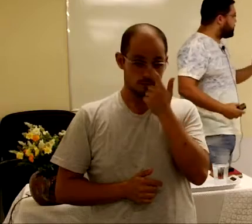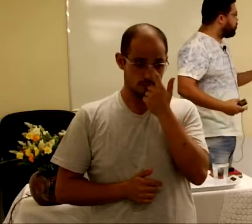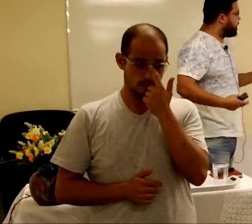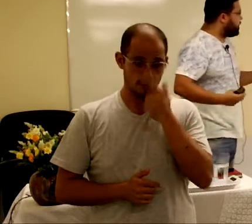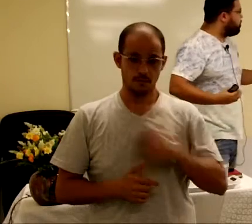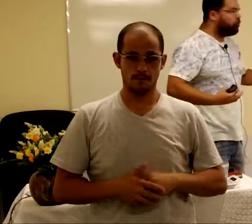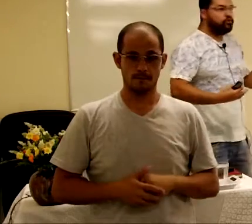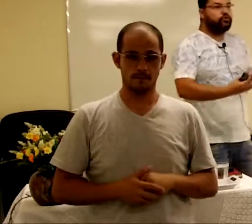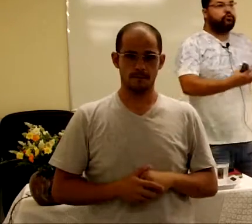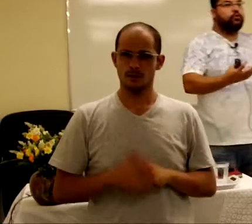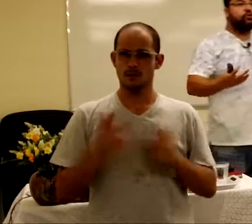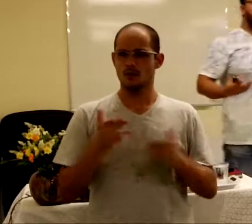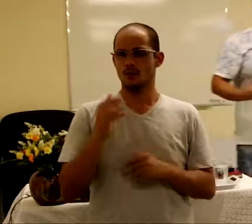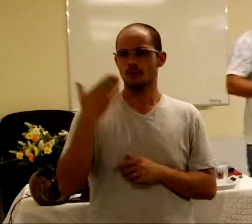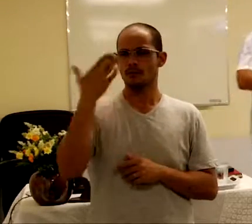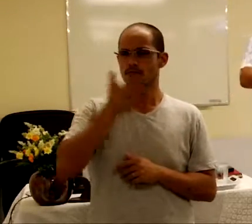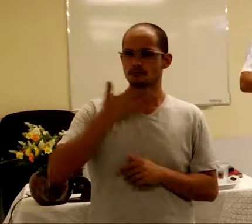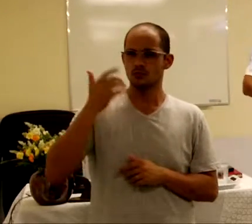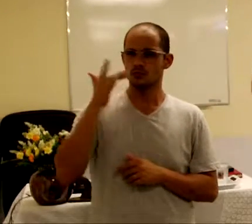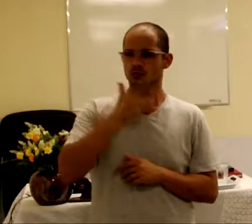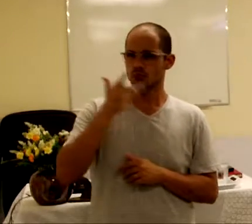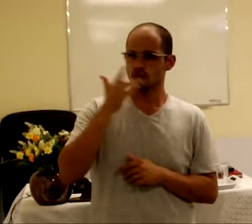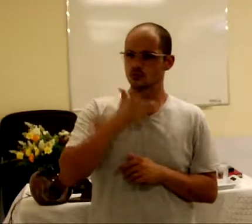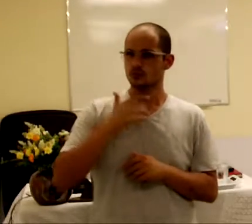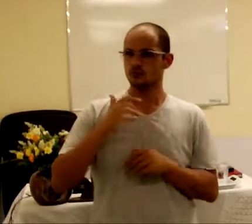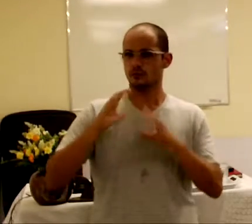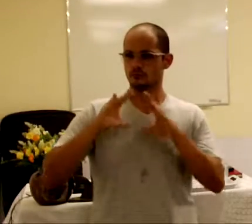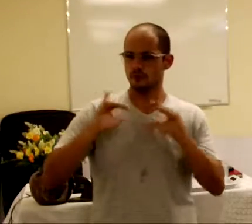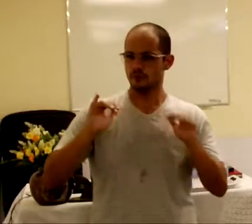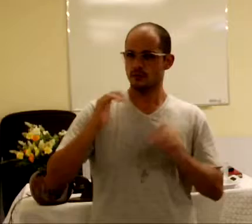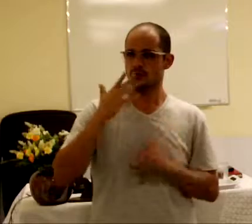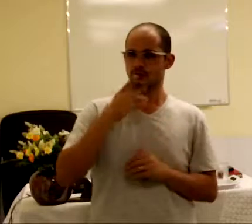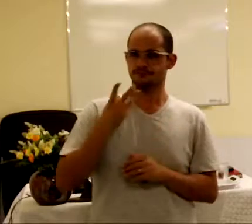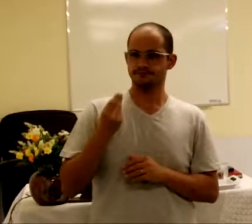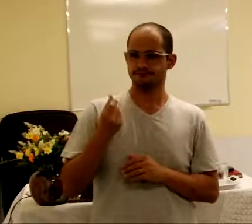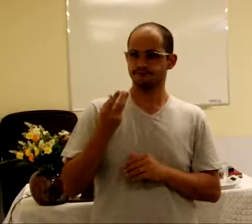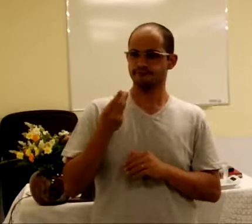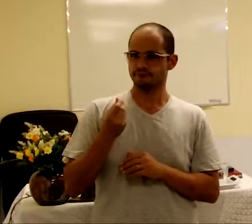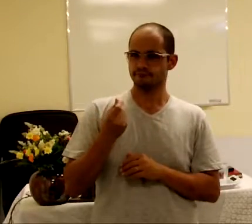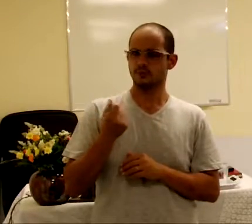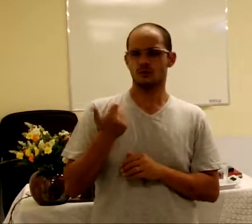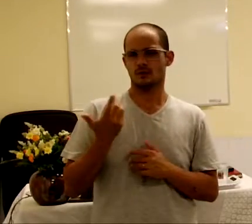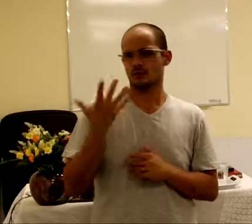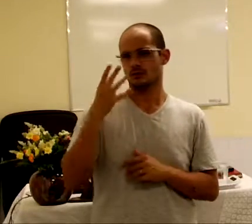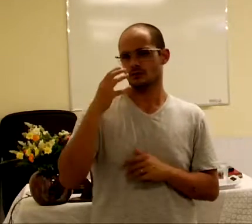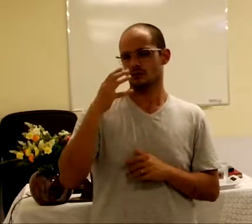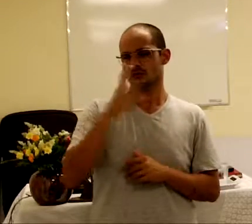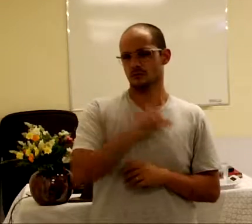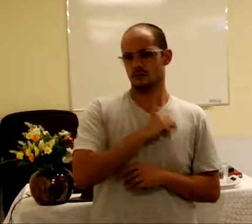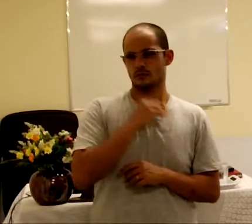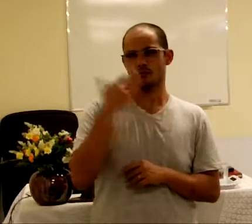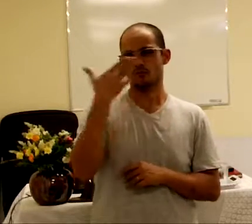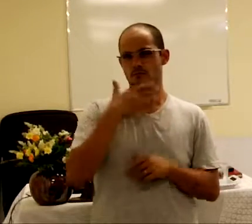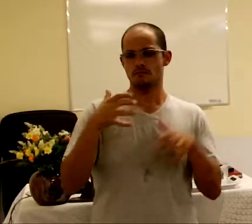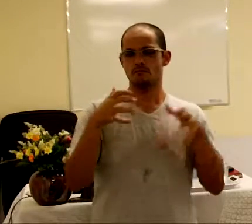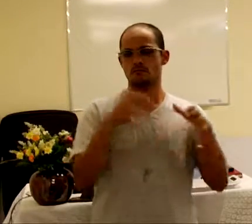Quando você come aquele bolo gostoso, fofinho, saboroso, né, que você chega e você fala, nossa, que bolo gostoso. Você não precisa ninguém